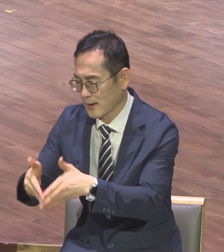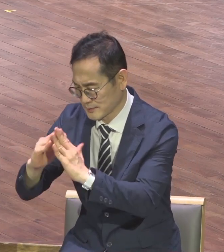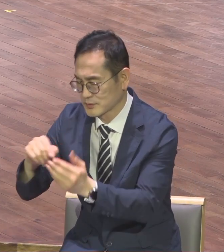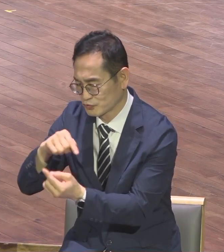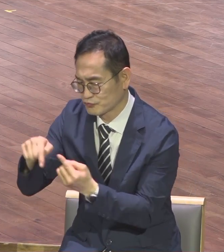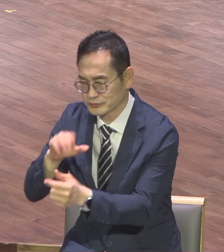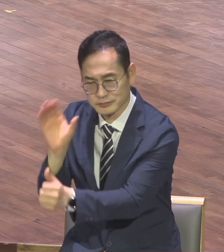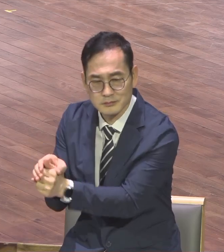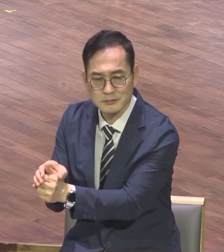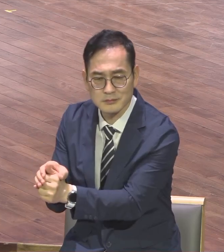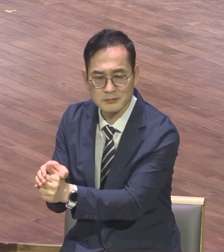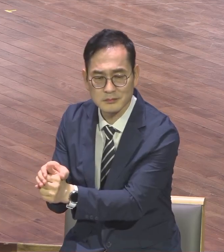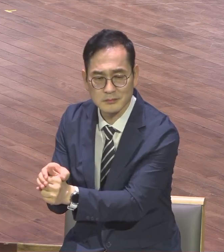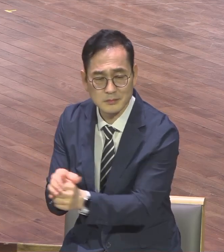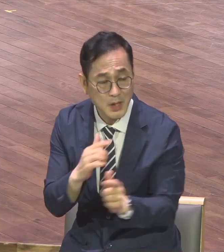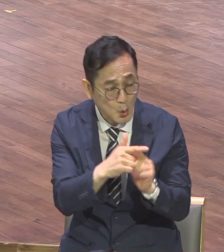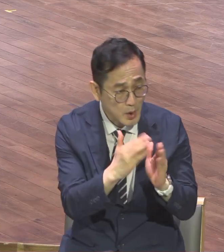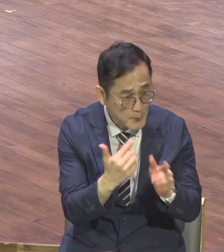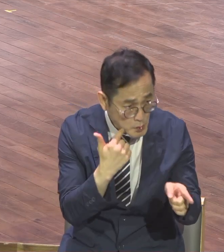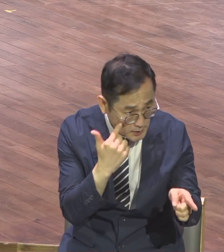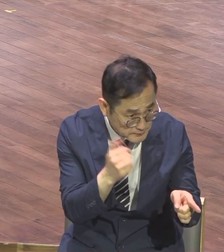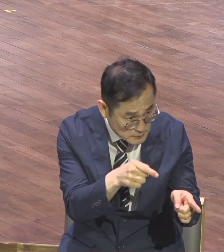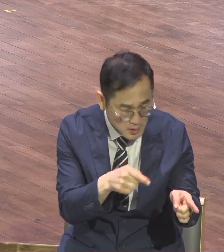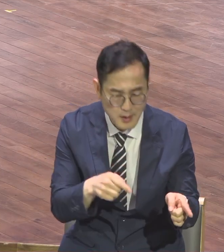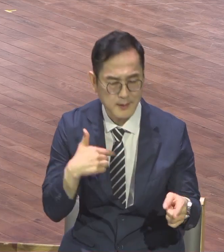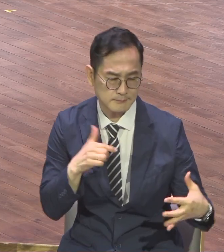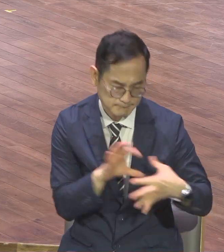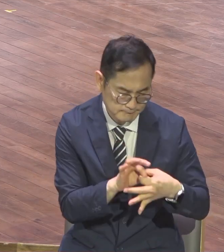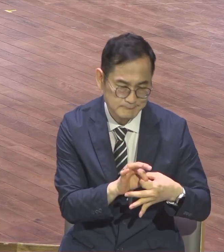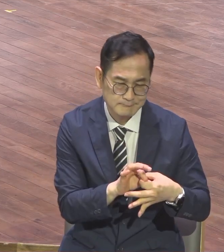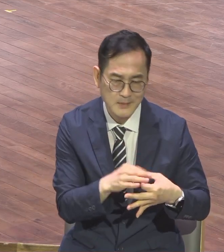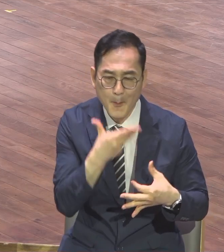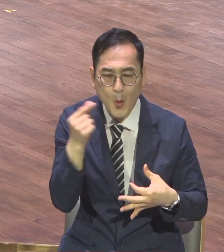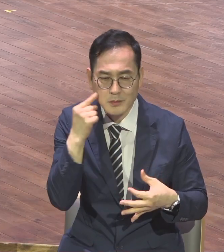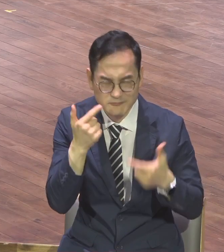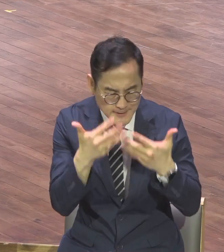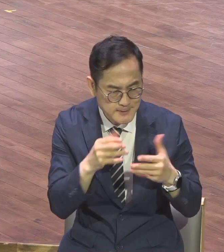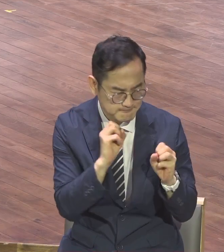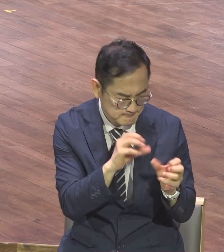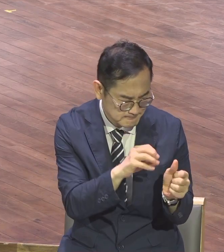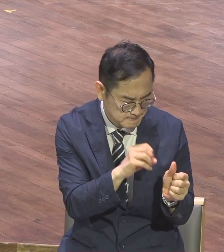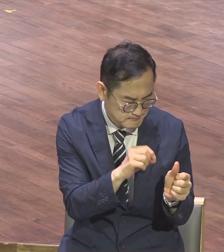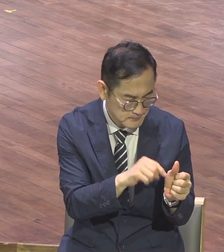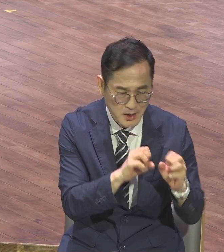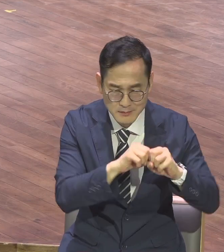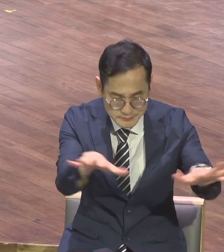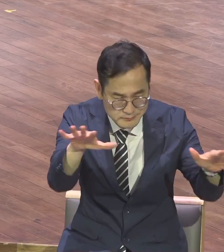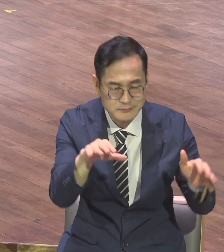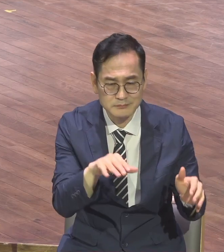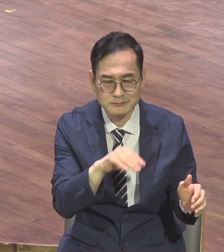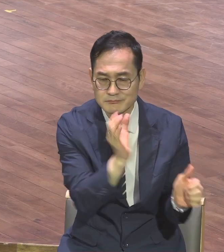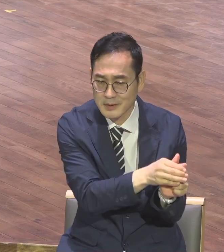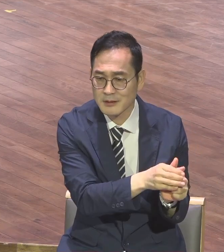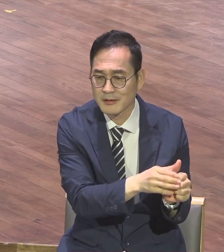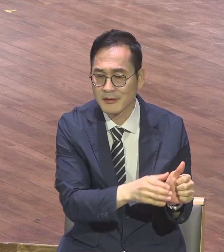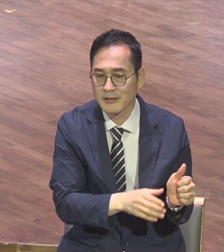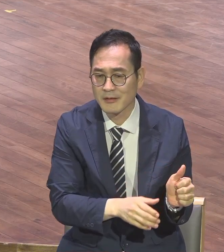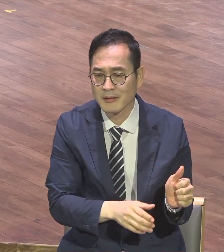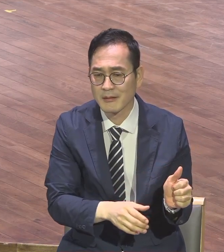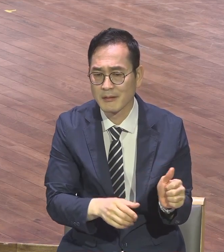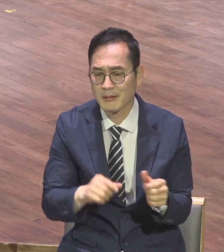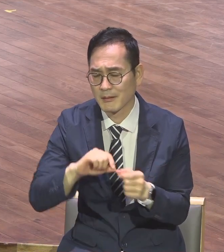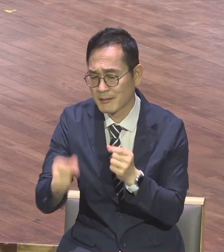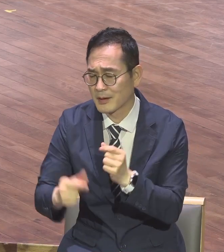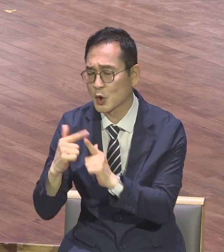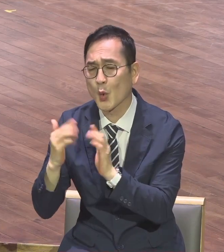거니까 어떤 다른 동기가 아니에요. 어떻게 하든지 지속적으로 그 우리가 같이 영적 흐름을 같이 하면서 그곳에